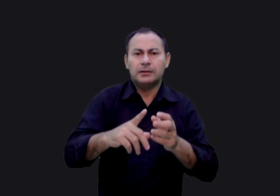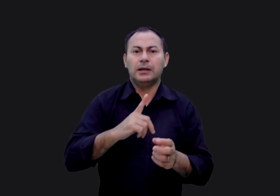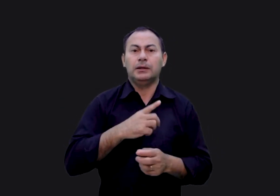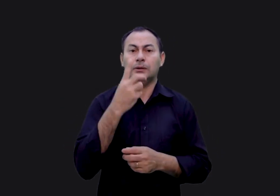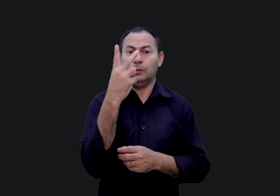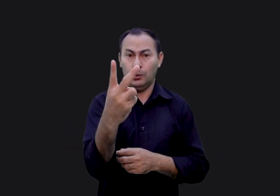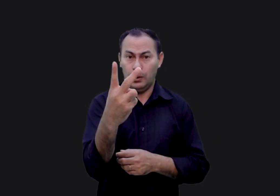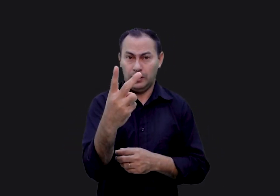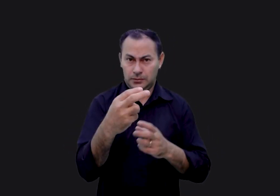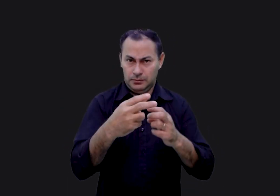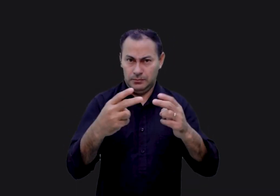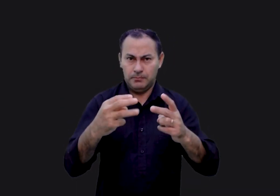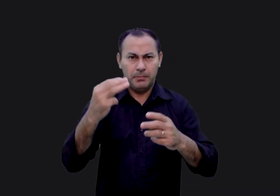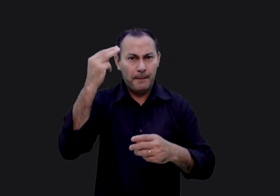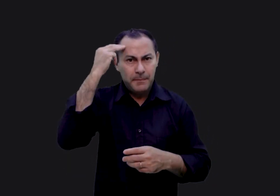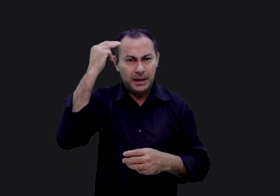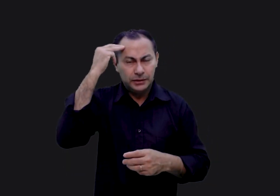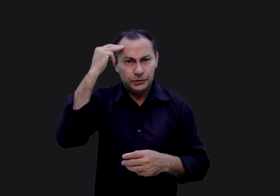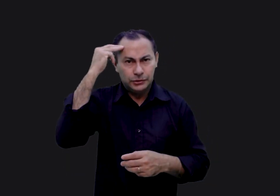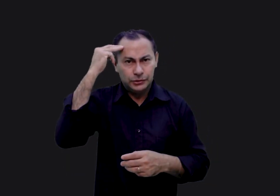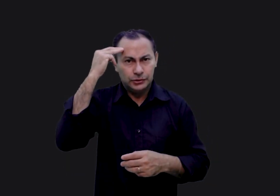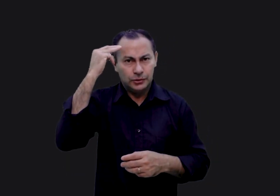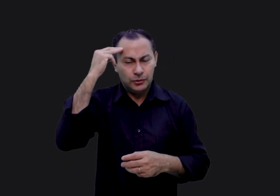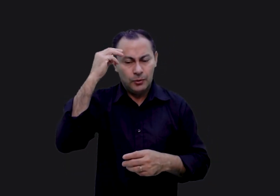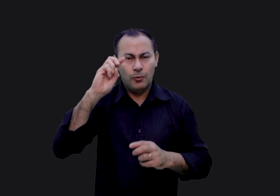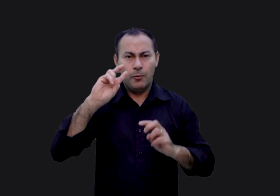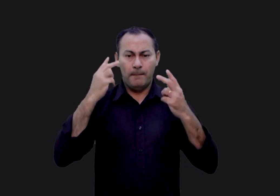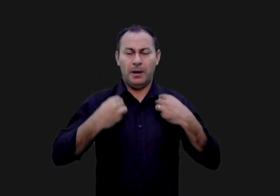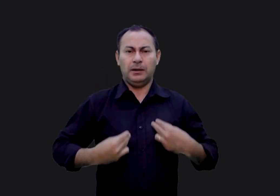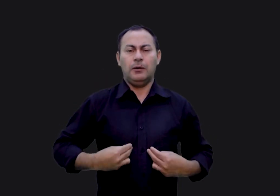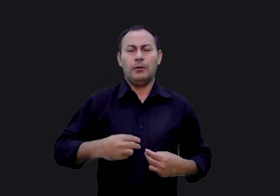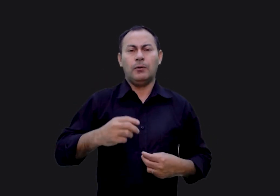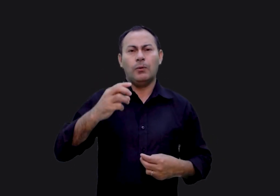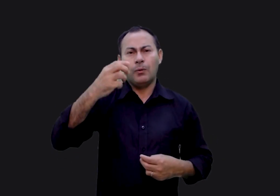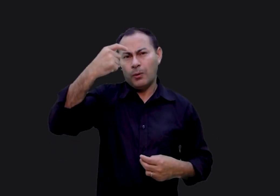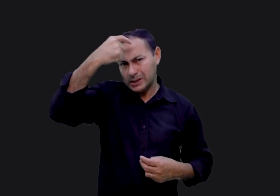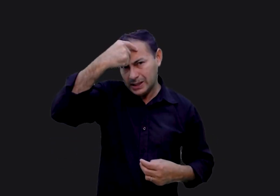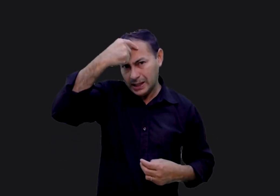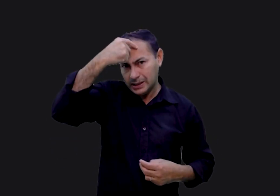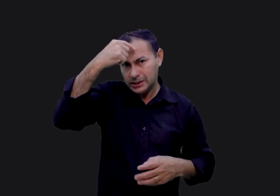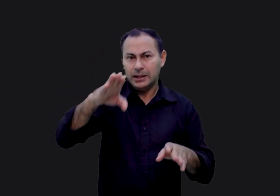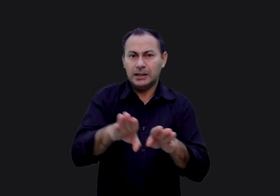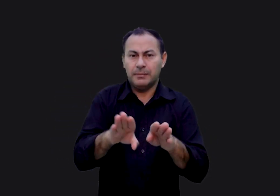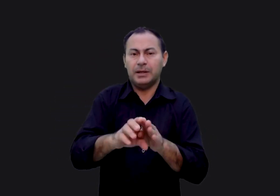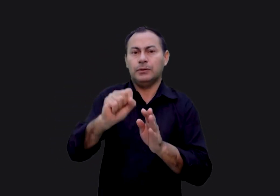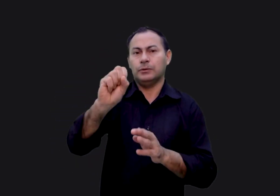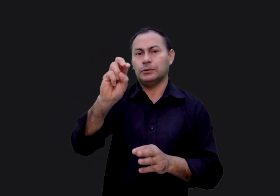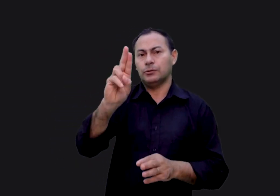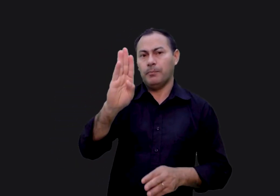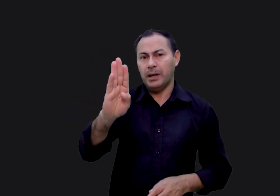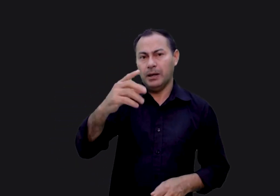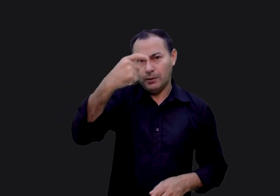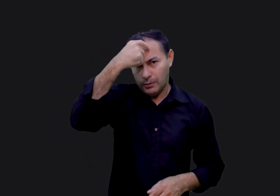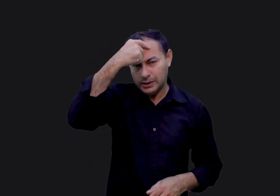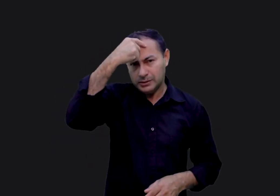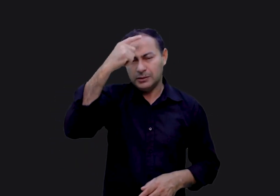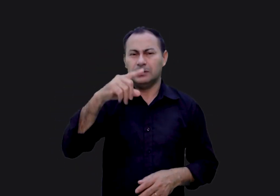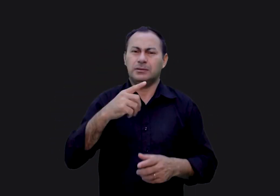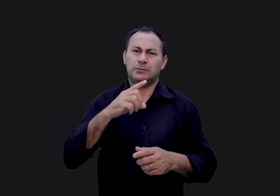duas dimensões para a mente humana: o consciente e o subconsciente. Todos nós enfrentamos problemas com pensamentos